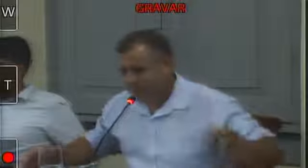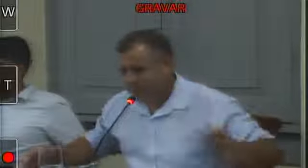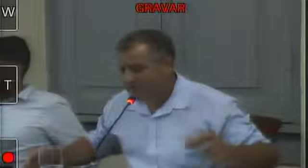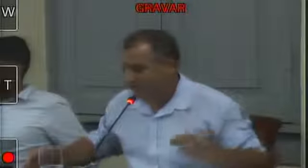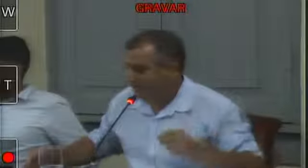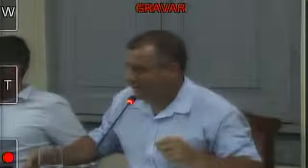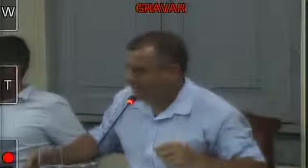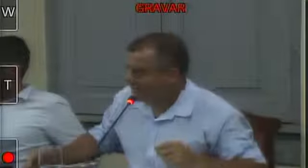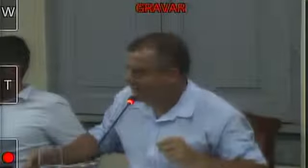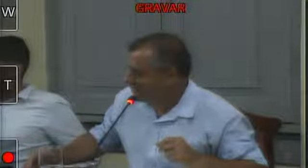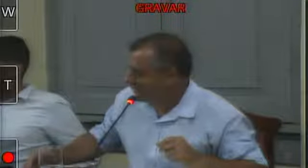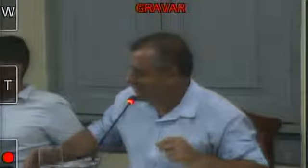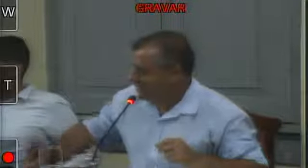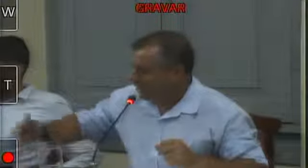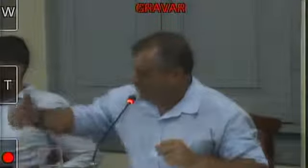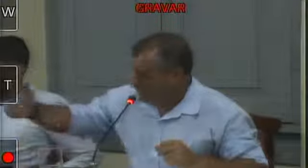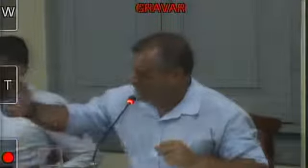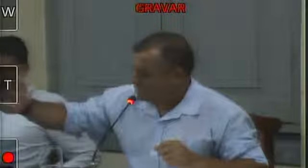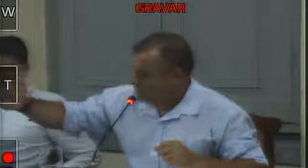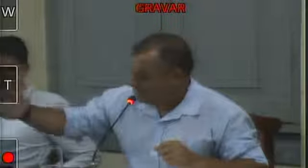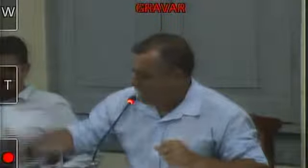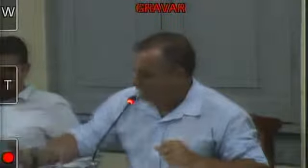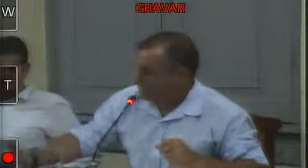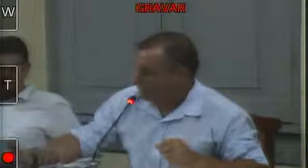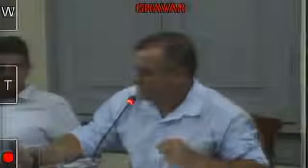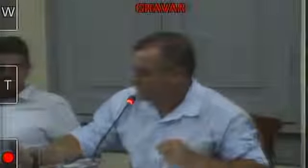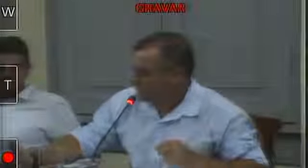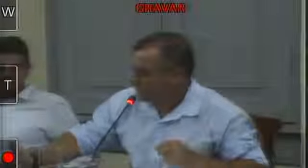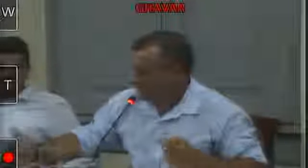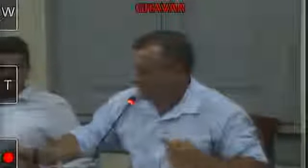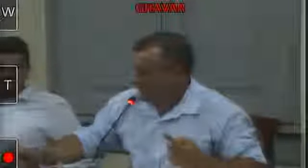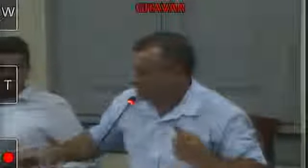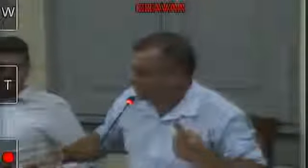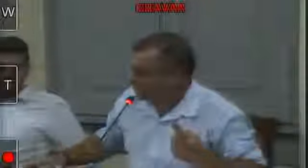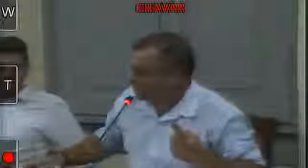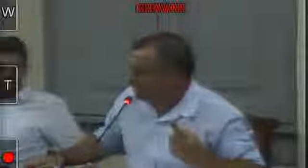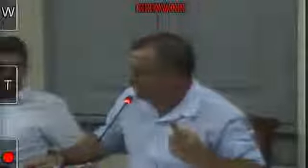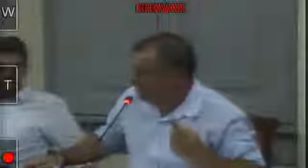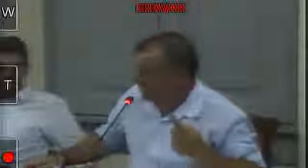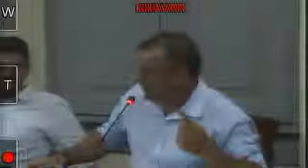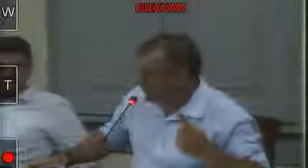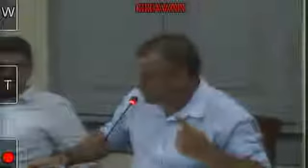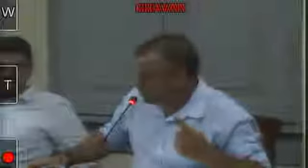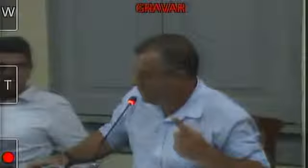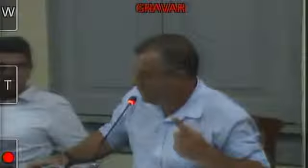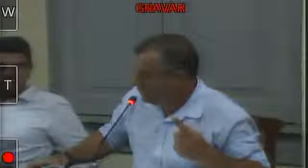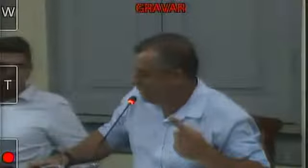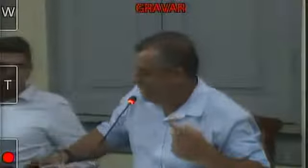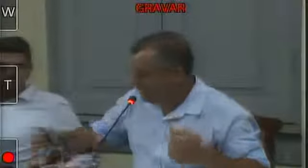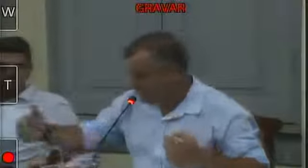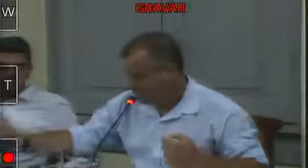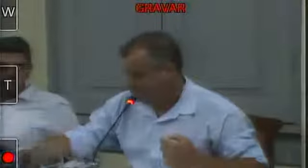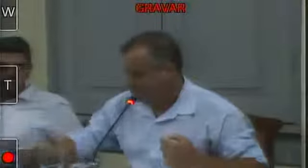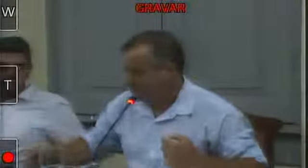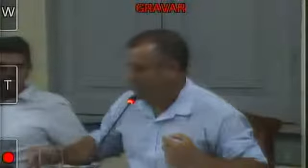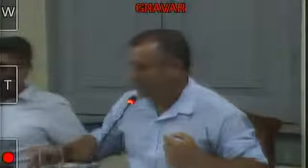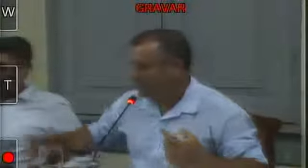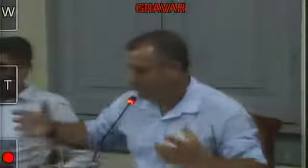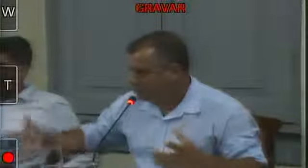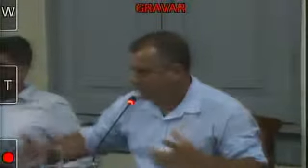uma festividade de Santa Isabel, eu peço para ir, guarda municipal, não aparece um. Não aparece um. Eu peço o